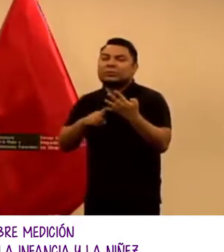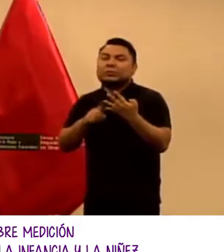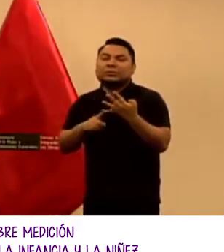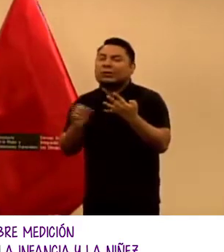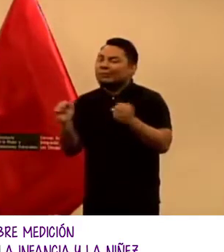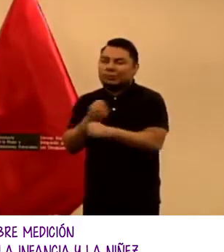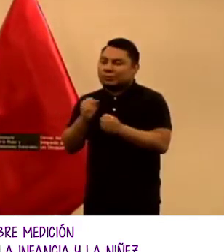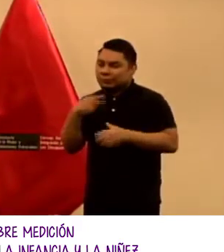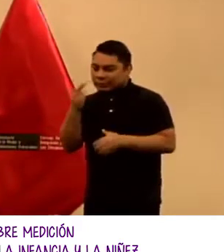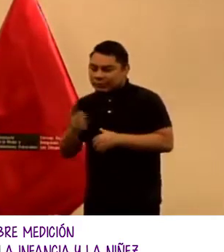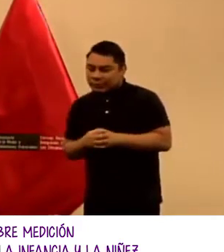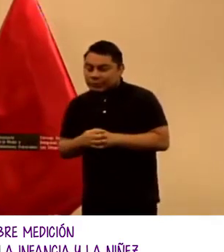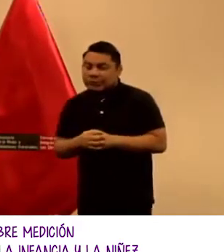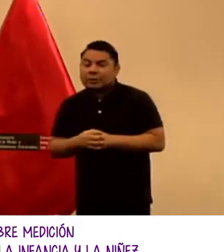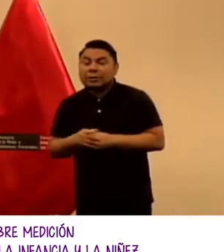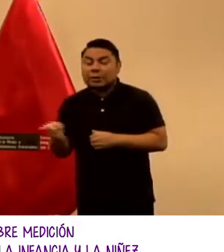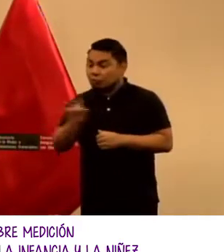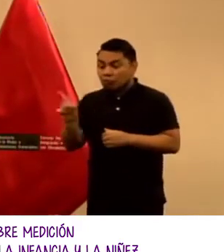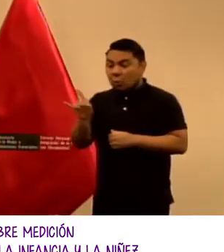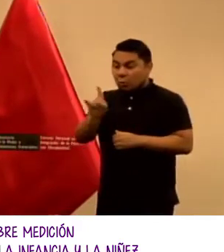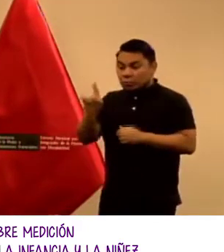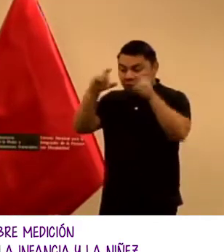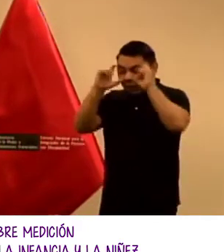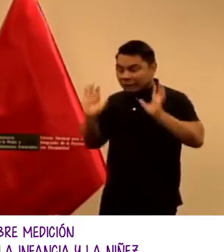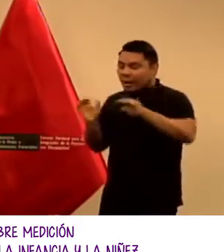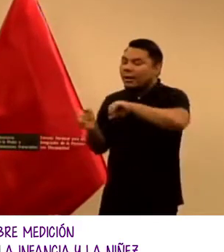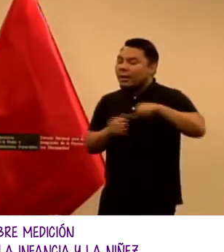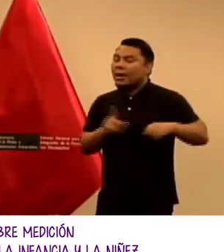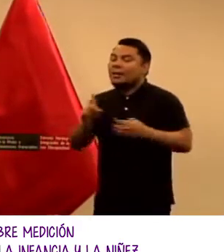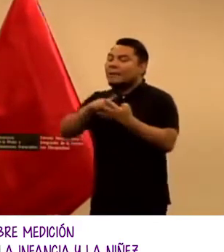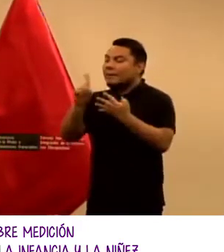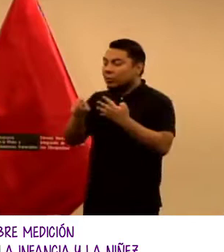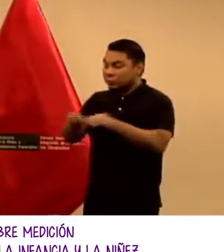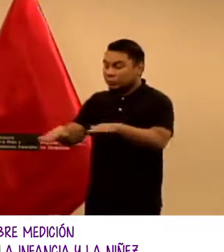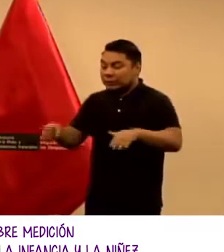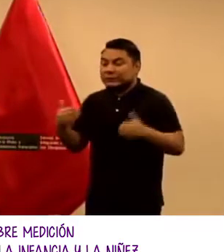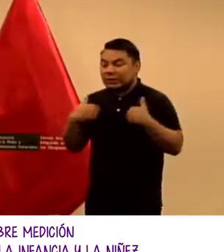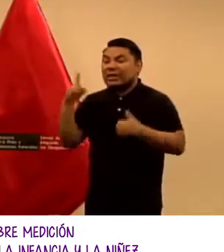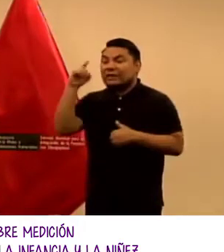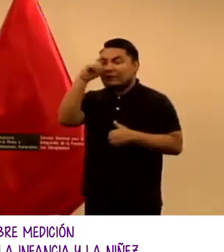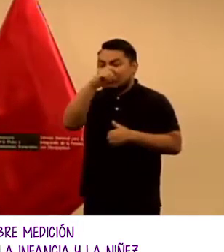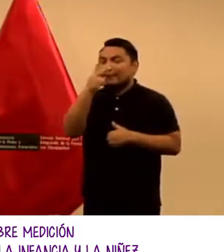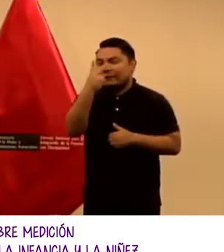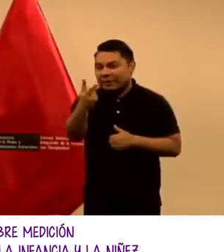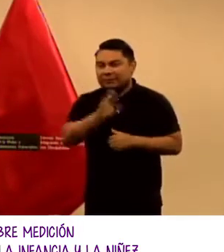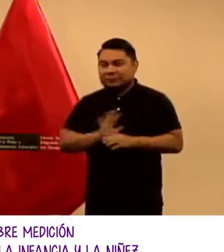resulta imposible. Y si no usa gafa, la pregunta es simplemente, ¿tiene el niño o la niña dificultad para